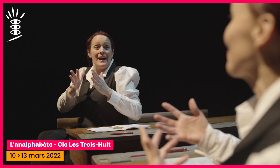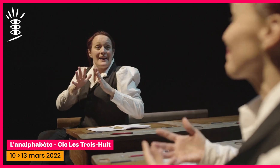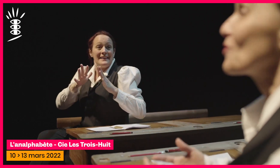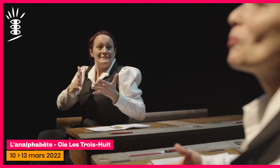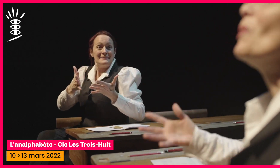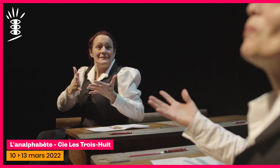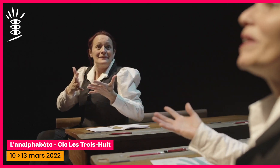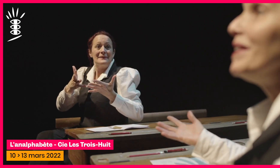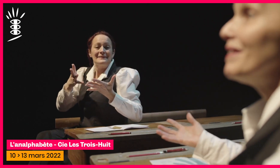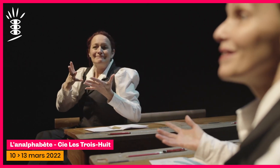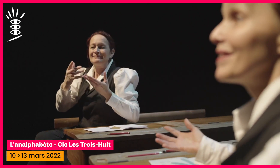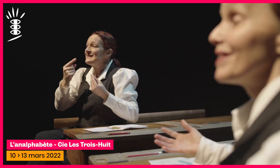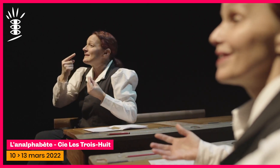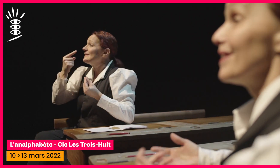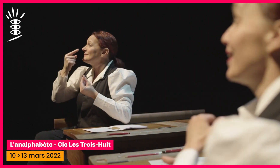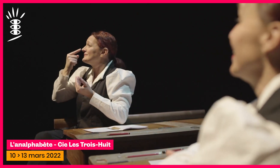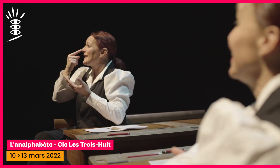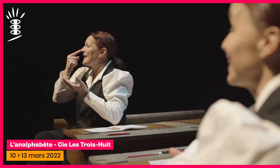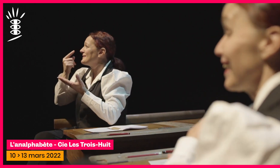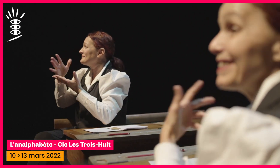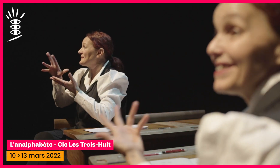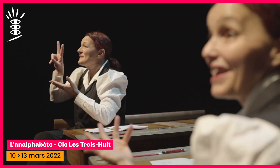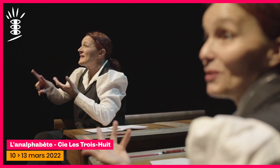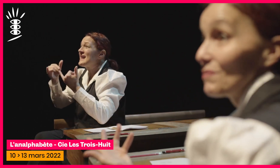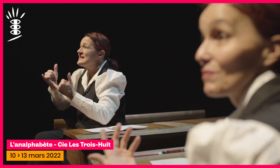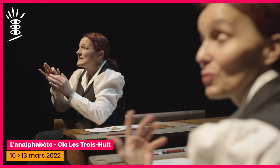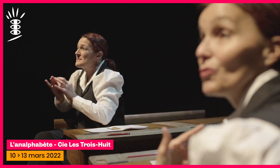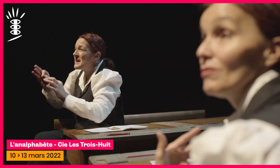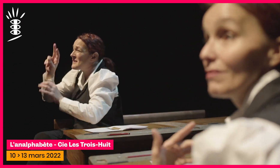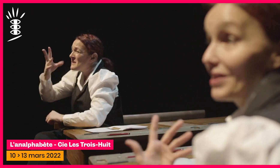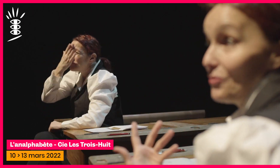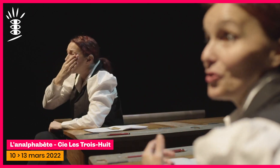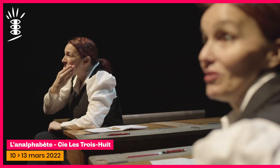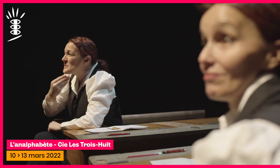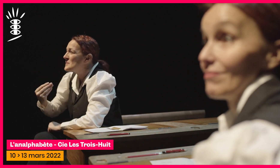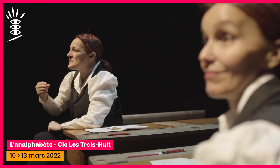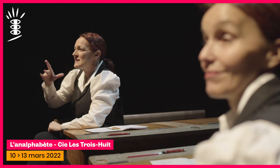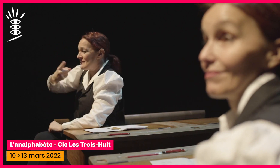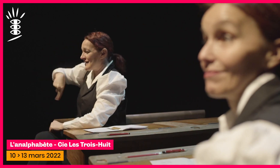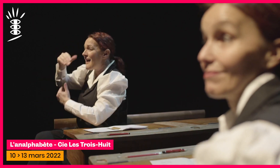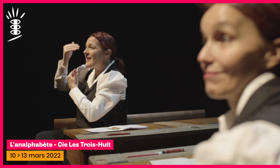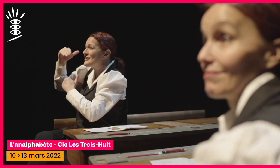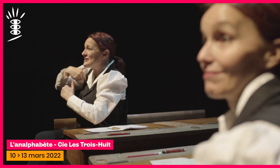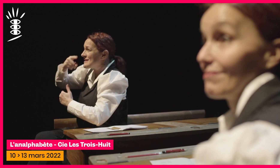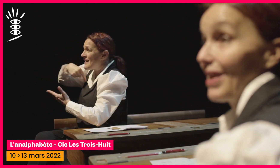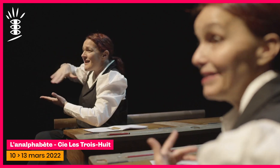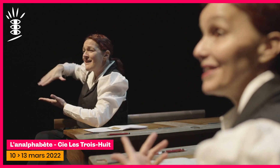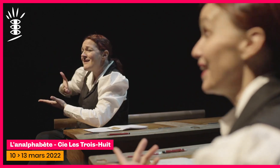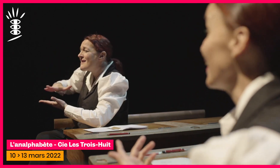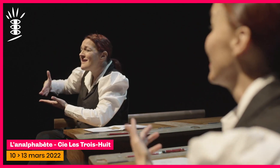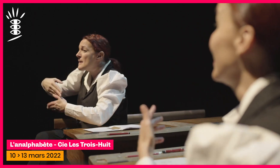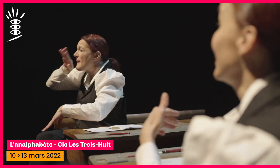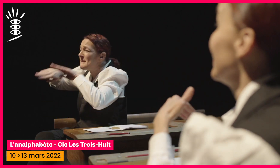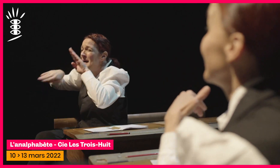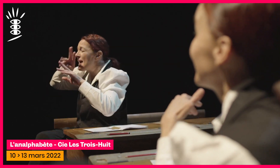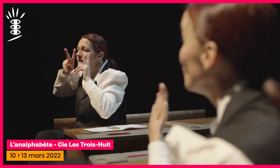que son beau pays n'est qu'un désert pour nous, les réfugiés. Un